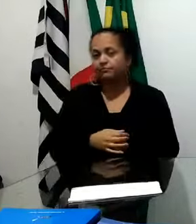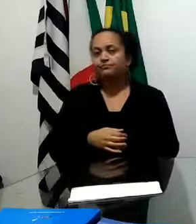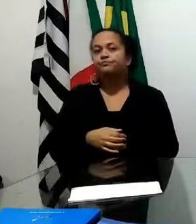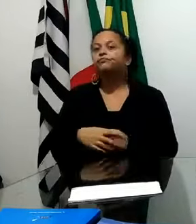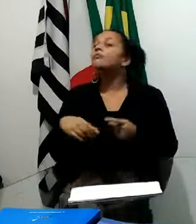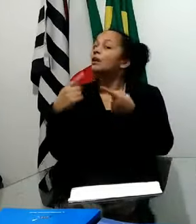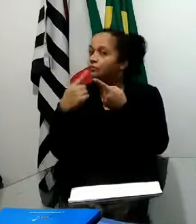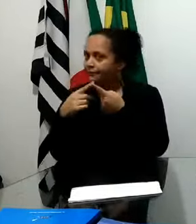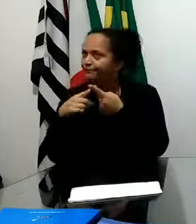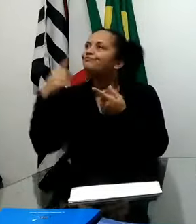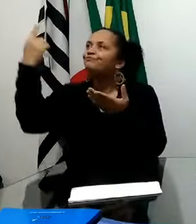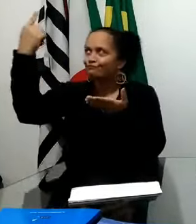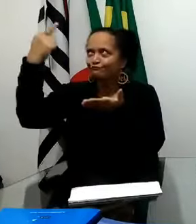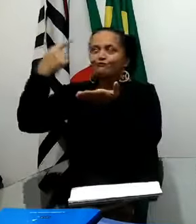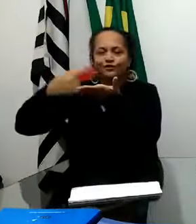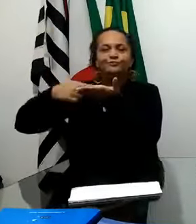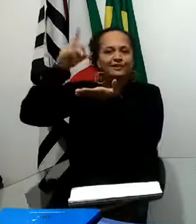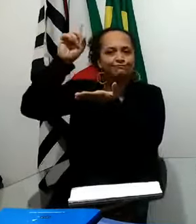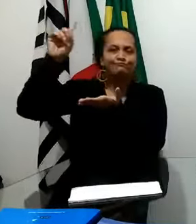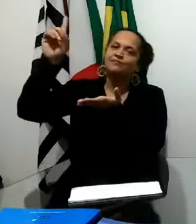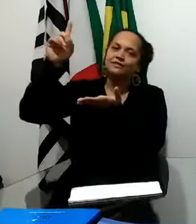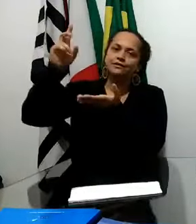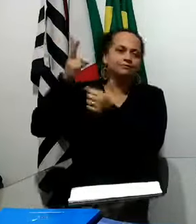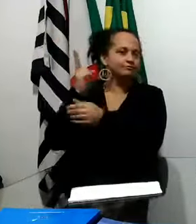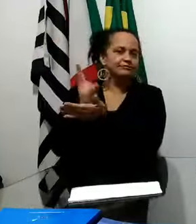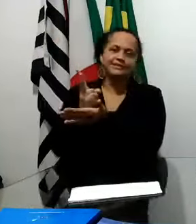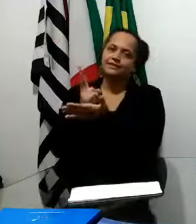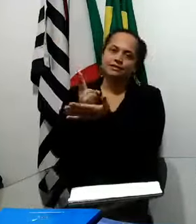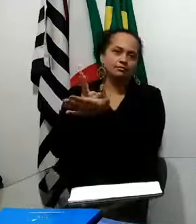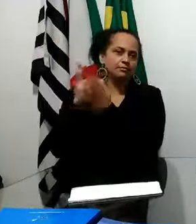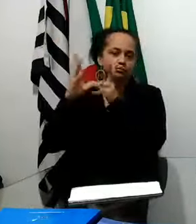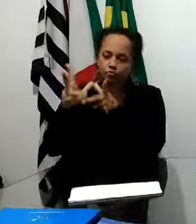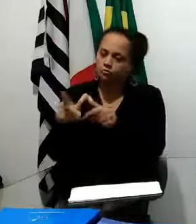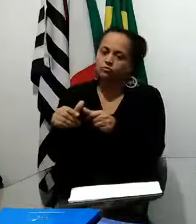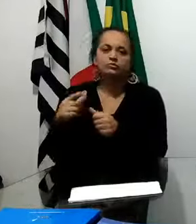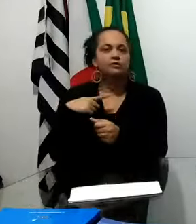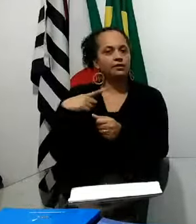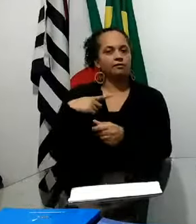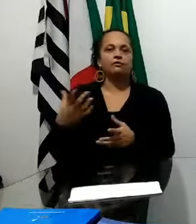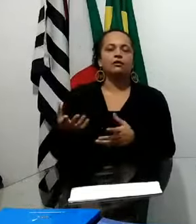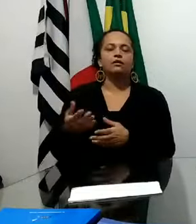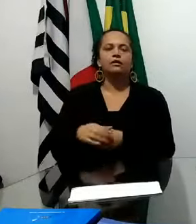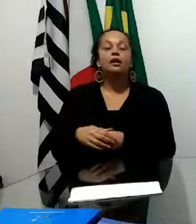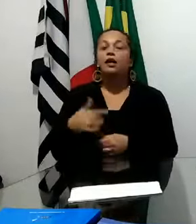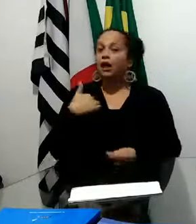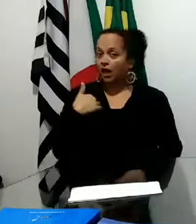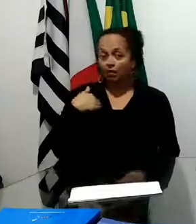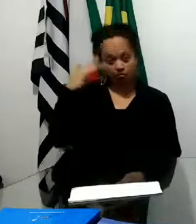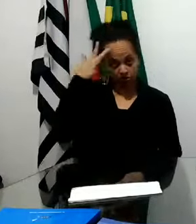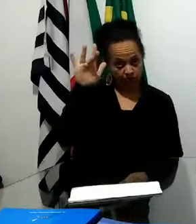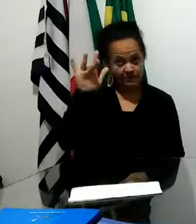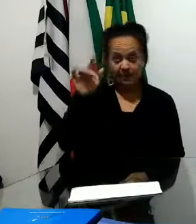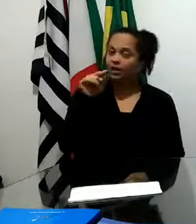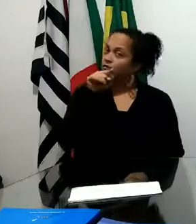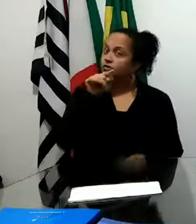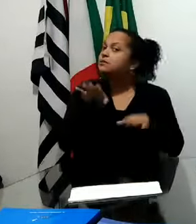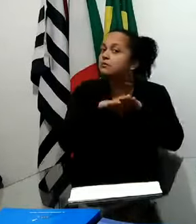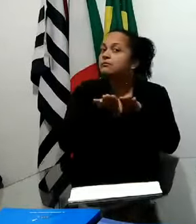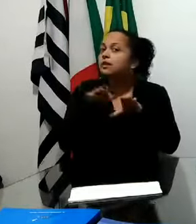todas as coisas. Ainda que a gente não entenda, ainda que a nossa conversão foi, depois de muitos anos